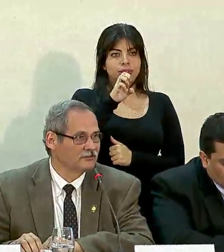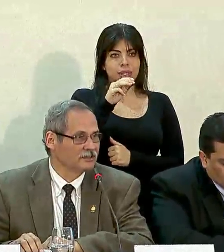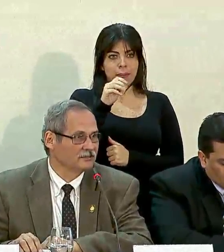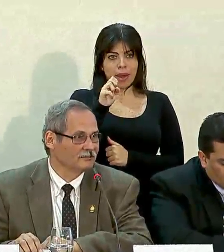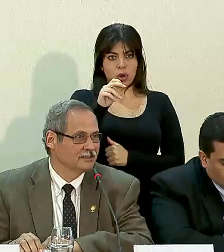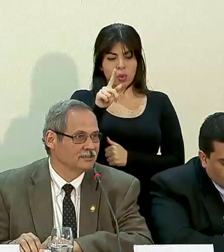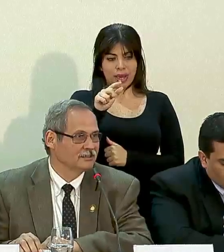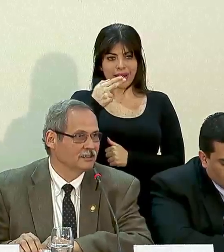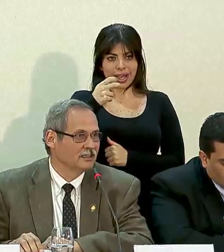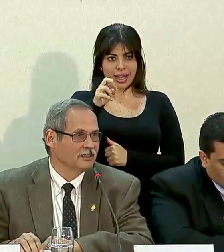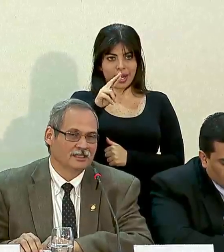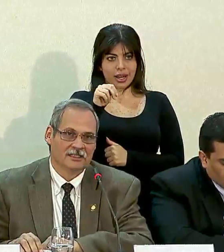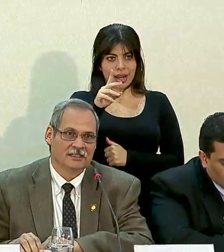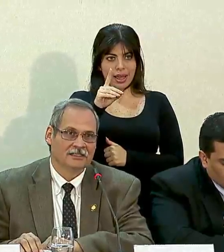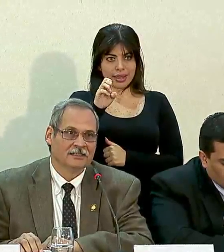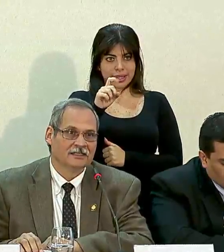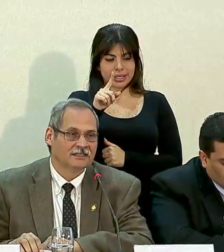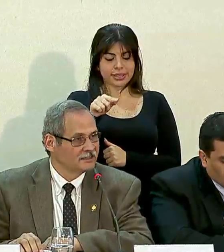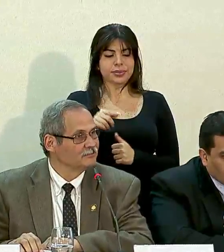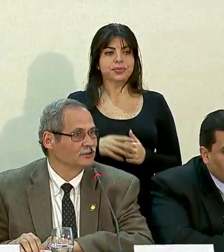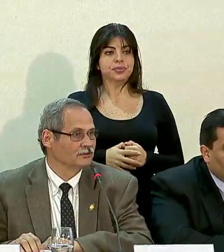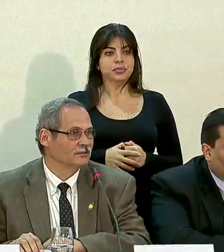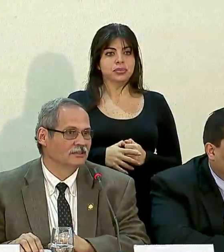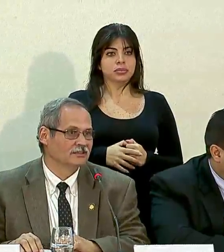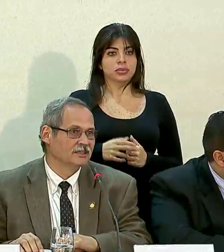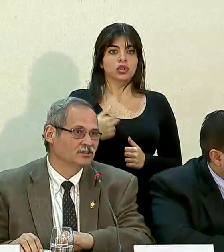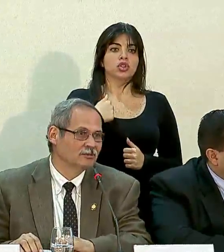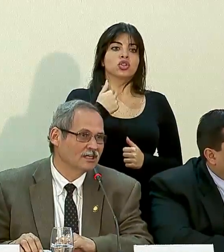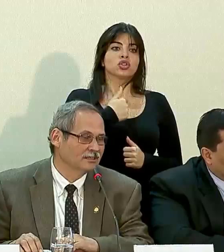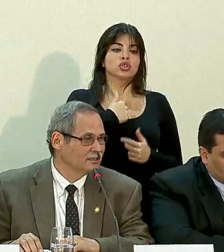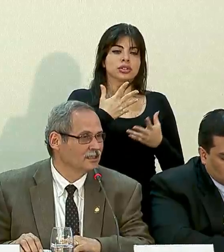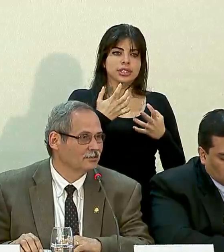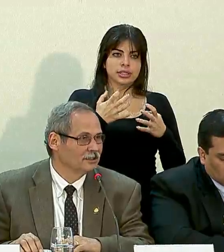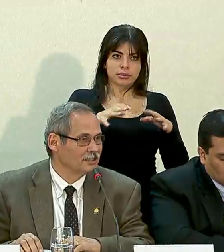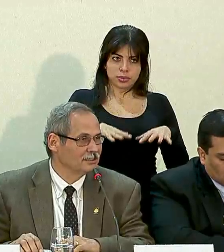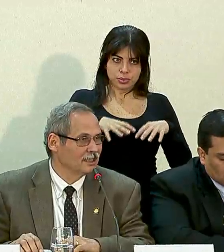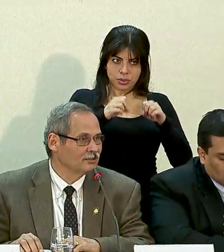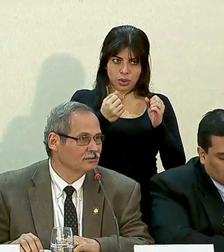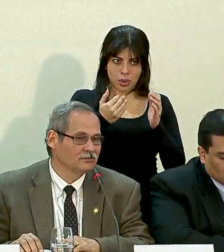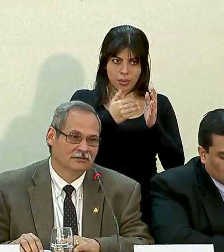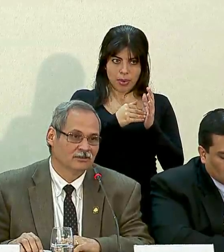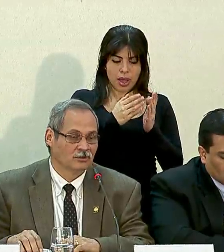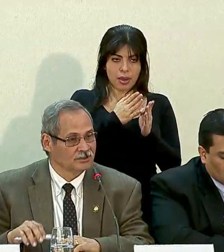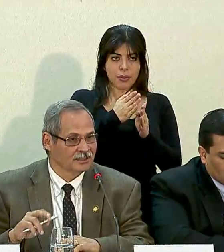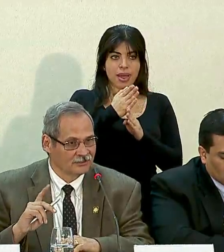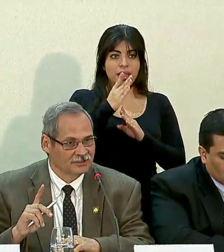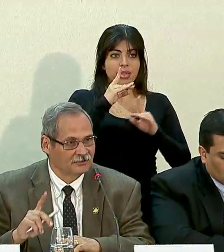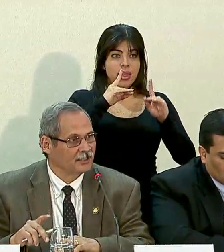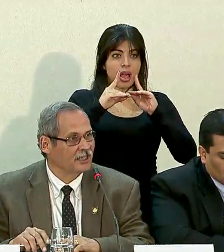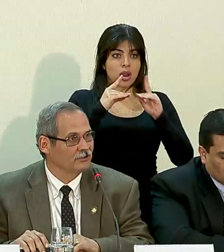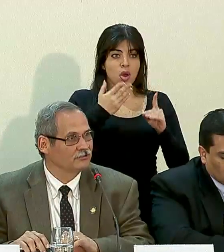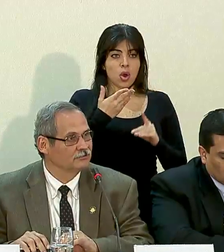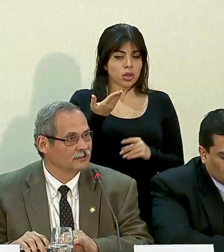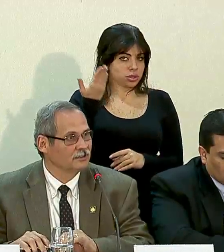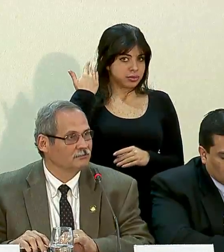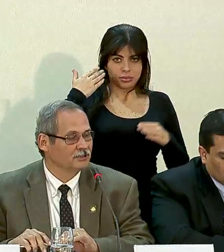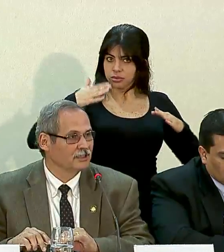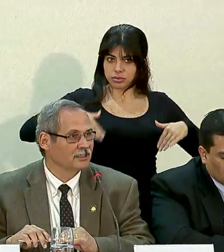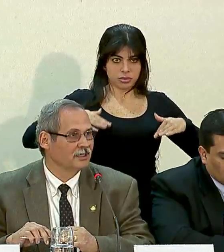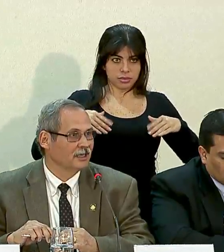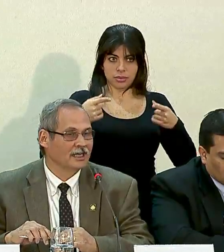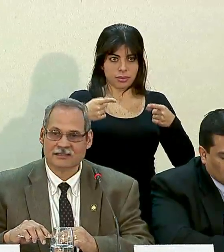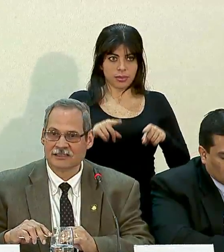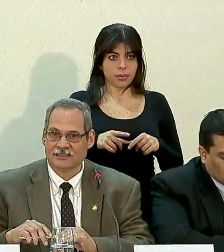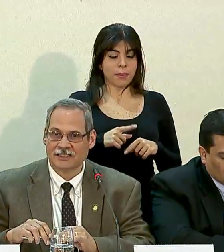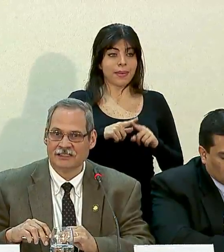Hernando, efectivamente, quisimos retomar la vía del diálogo, cosa que no se había dado,